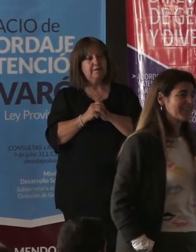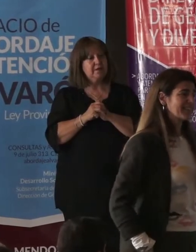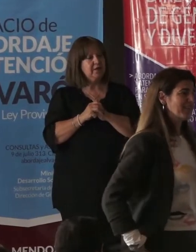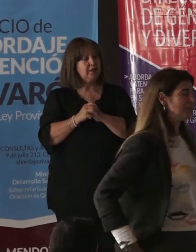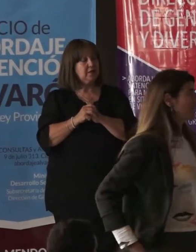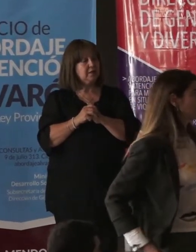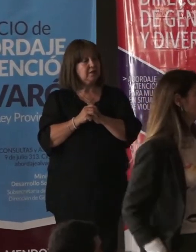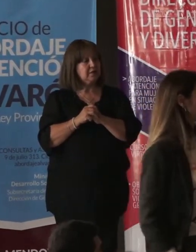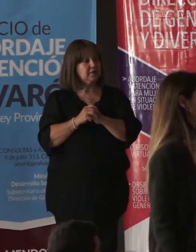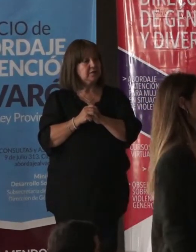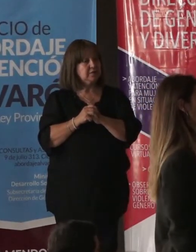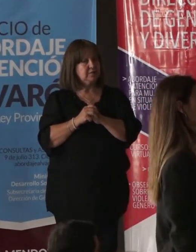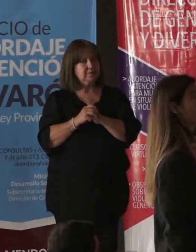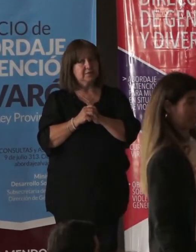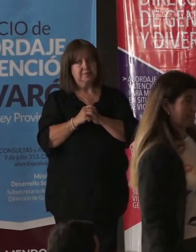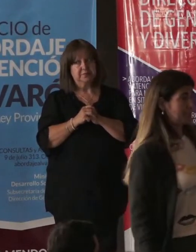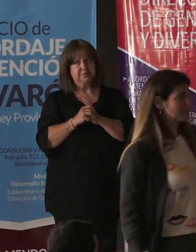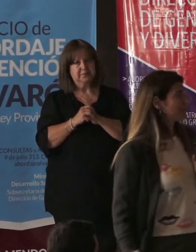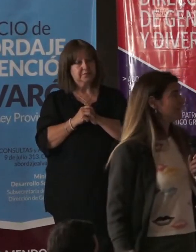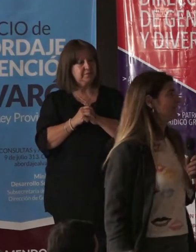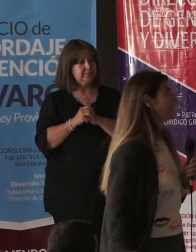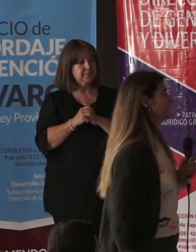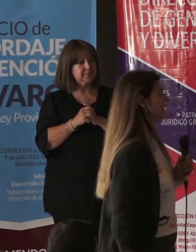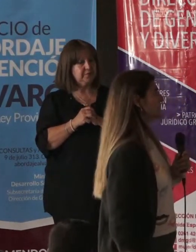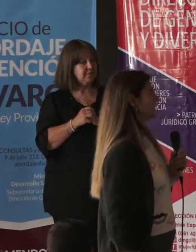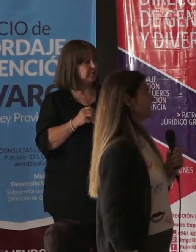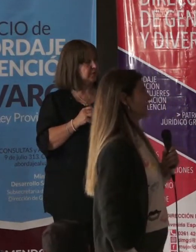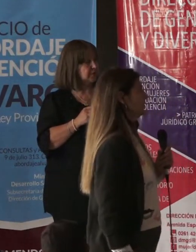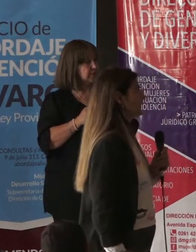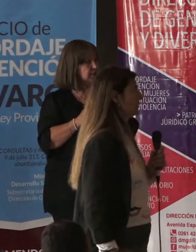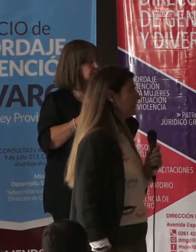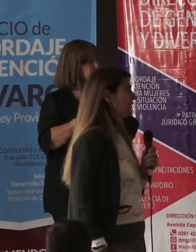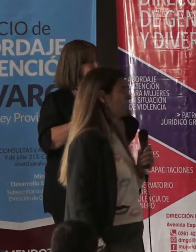¿Sí, querés que vamos? ¿Vamos?